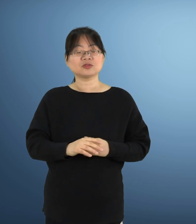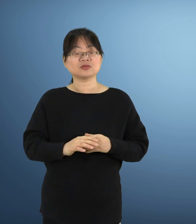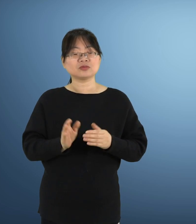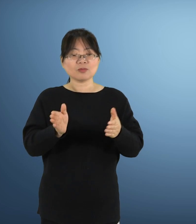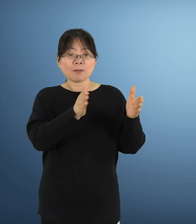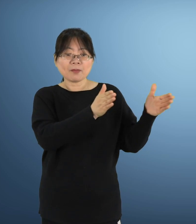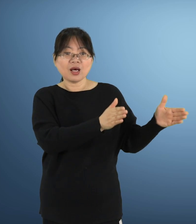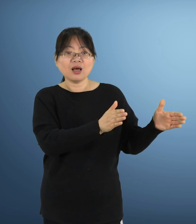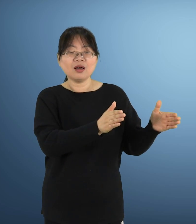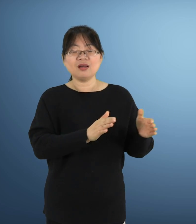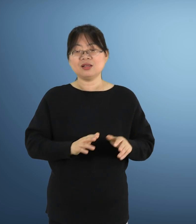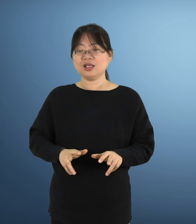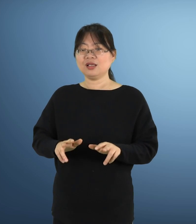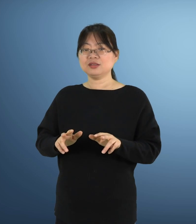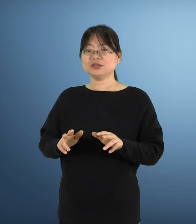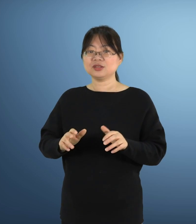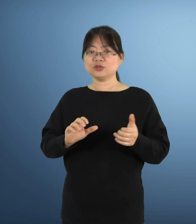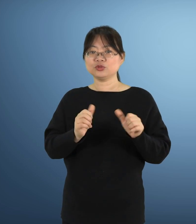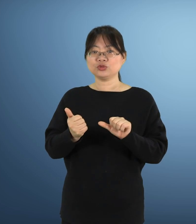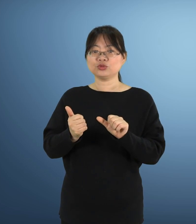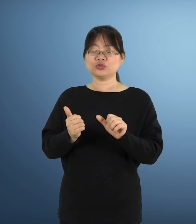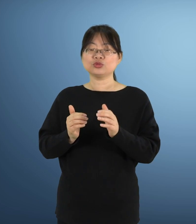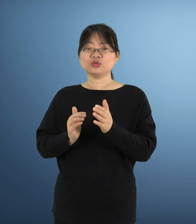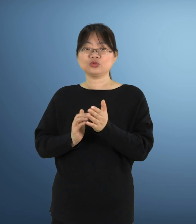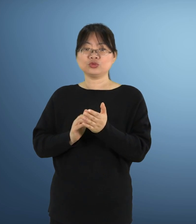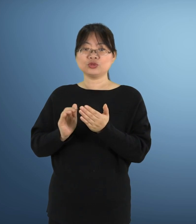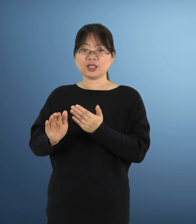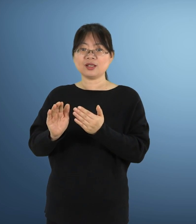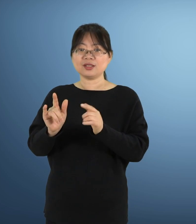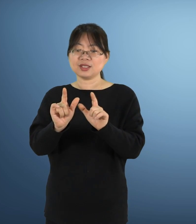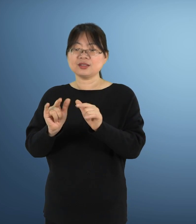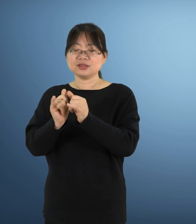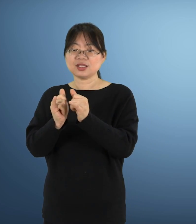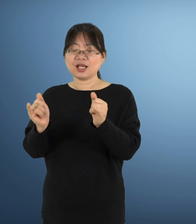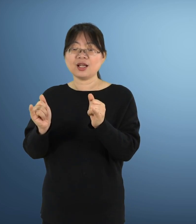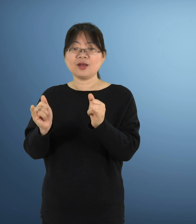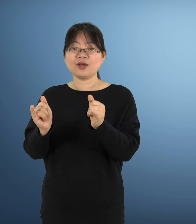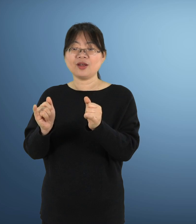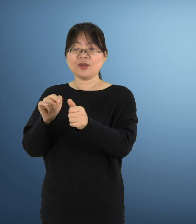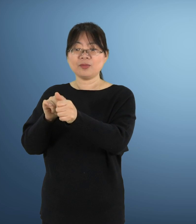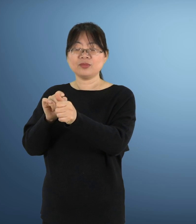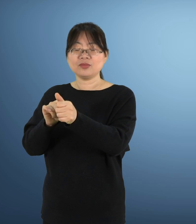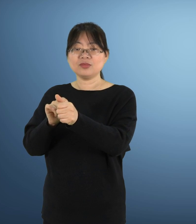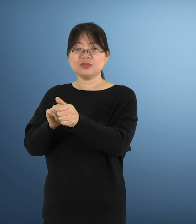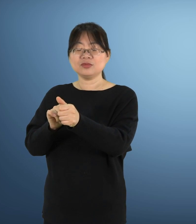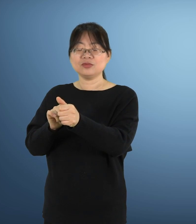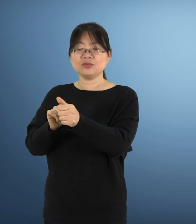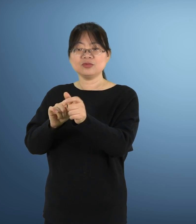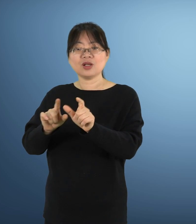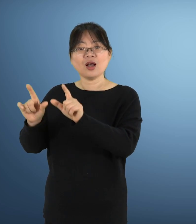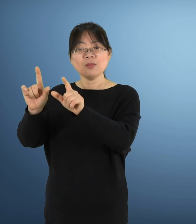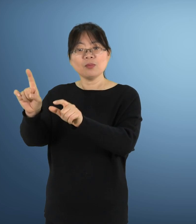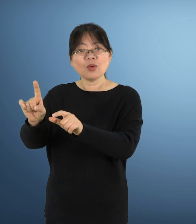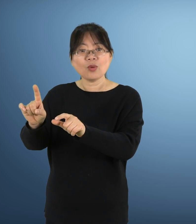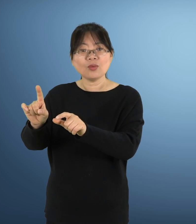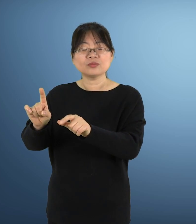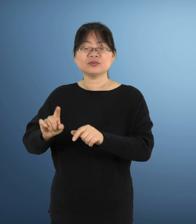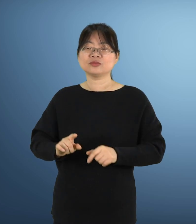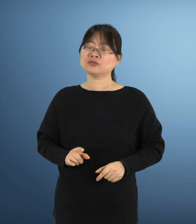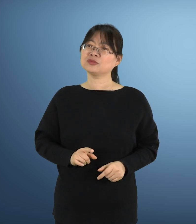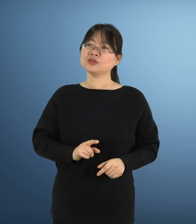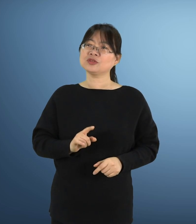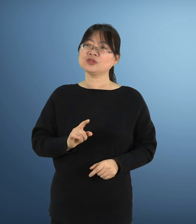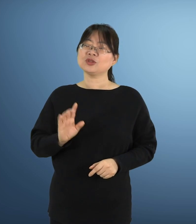사람들은 어떤 삶이에요? 저 세상 그러니까 요즘 이제 이게 눈 밑에